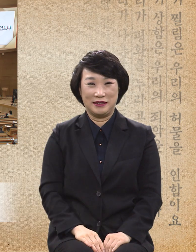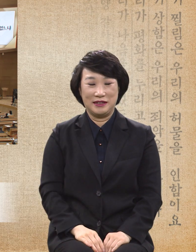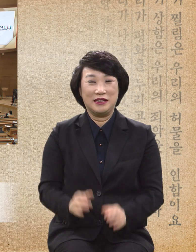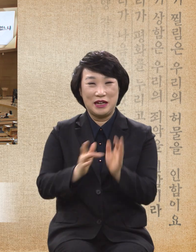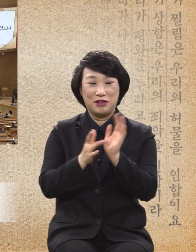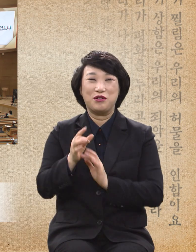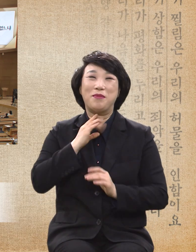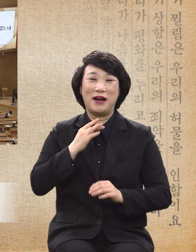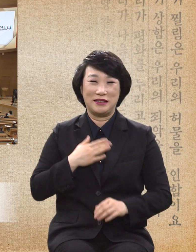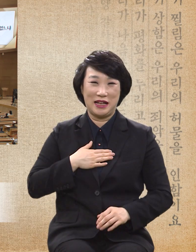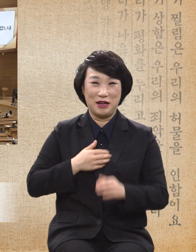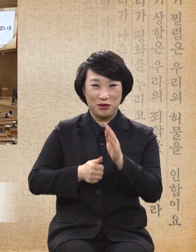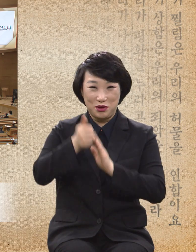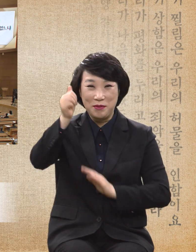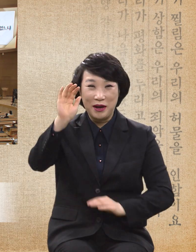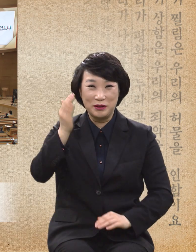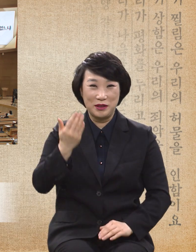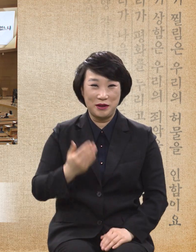예수만이 소망.